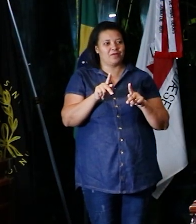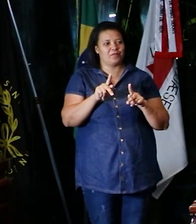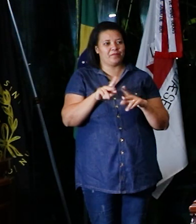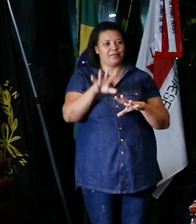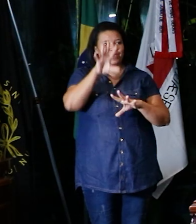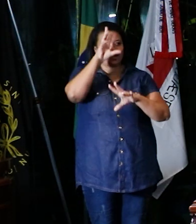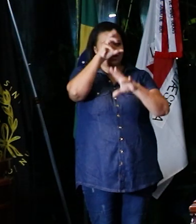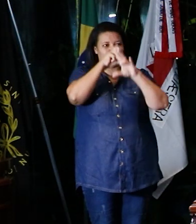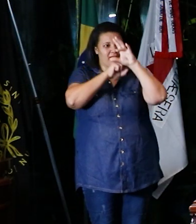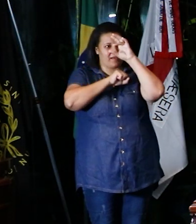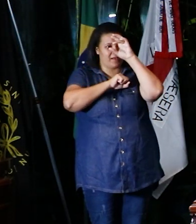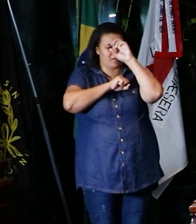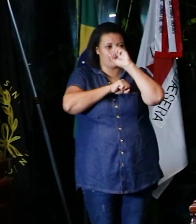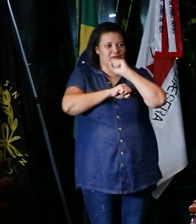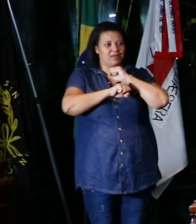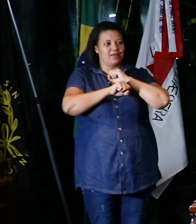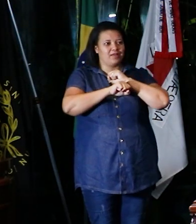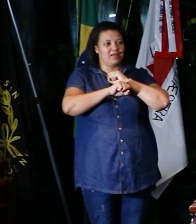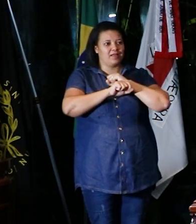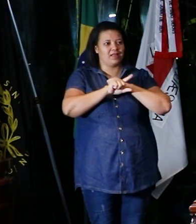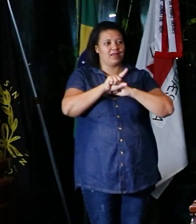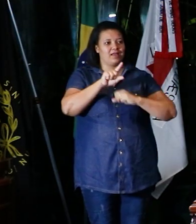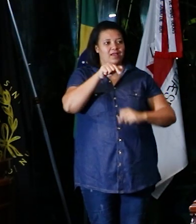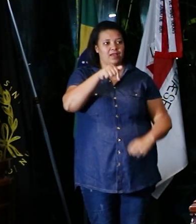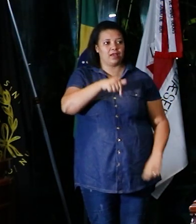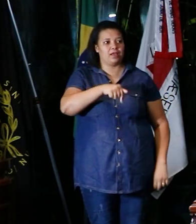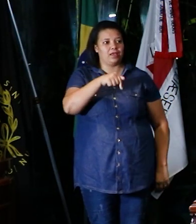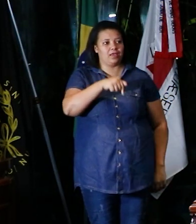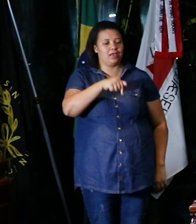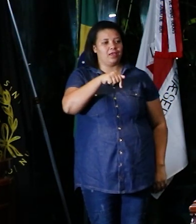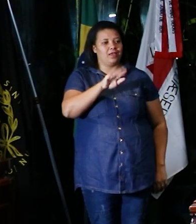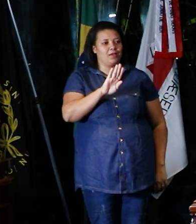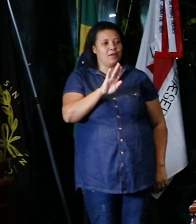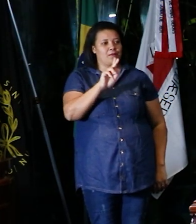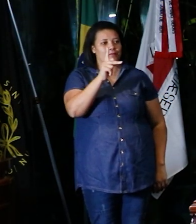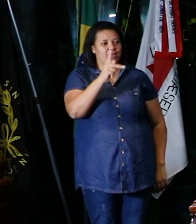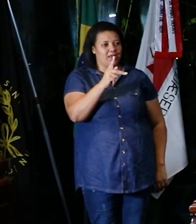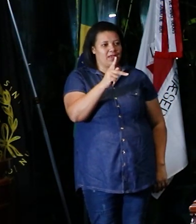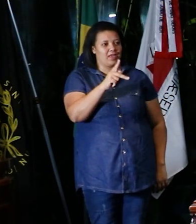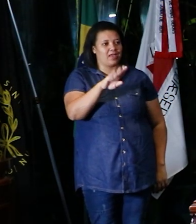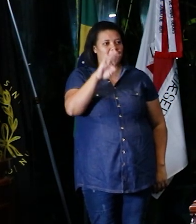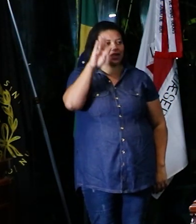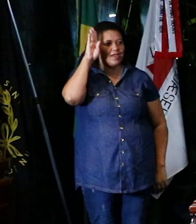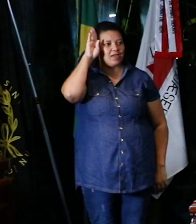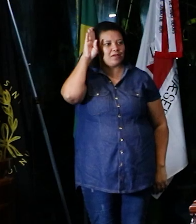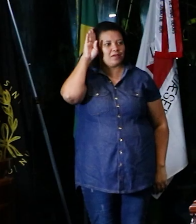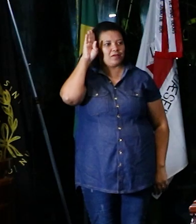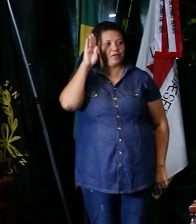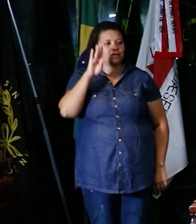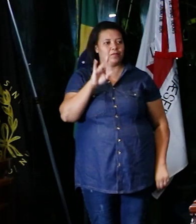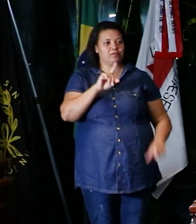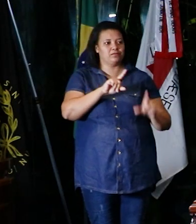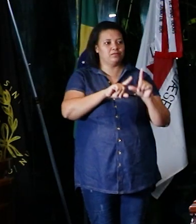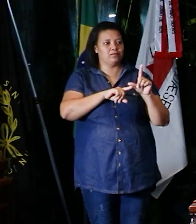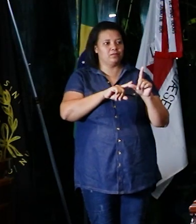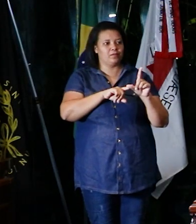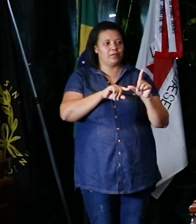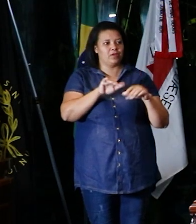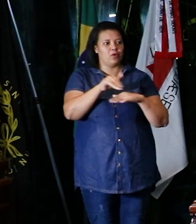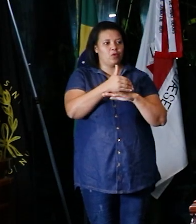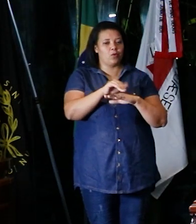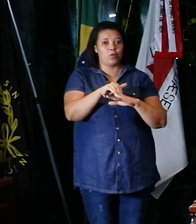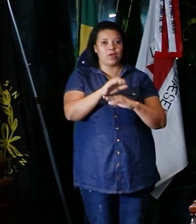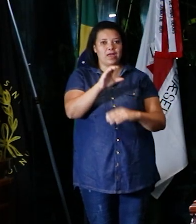Aprendi com Carlos Drummond de Andrade. Lá em Itabira. Aqui em Belo Horizonte, na Academia Mineira de Letras, na Rua